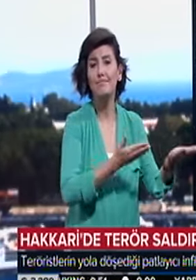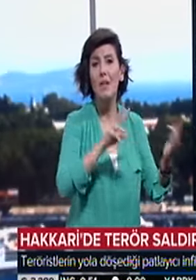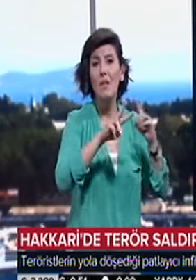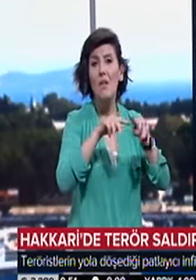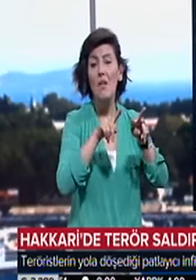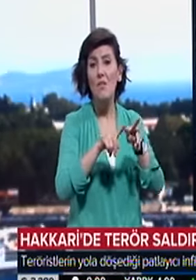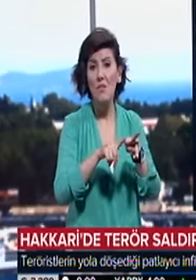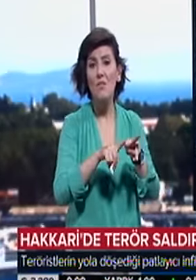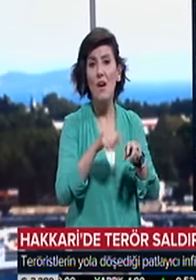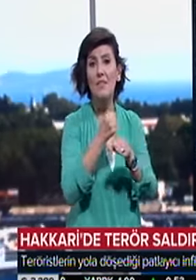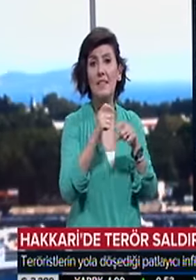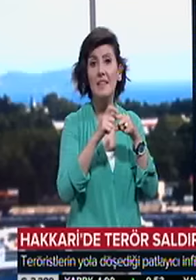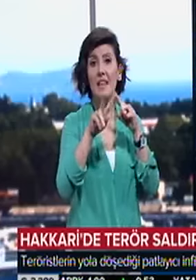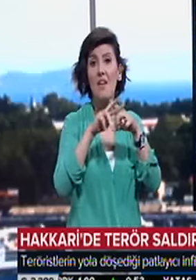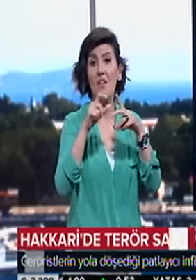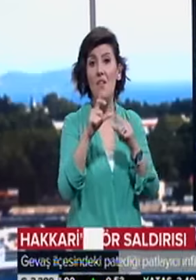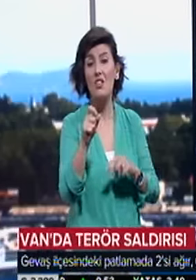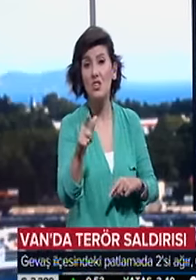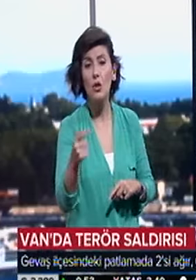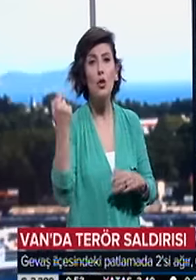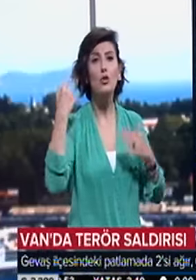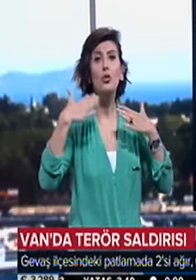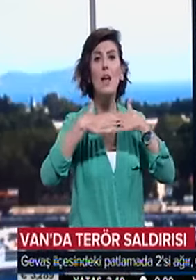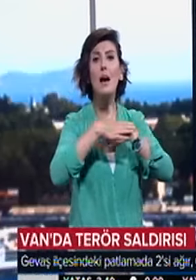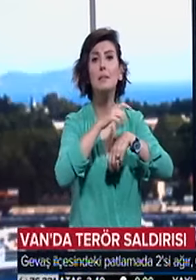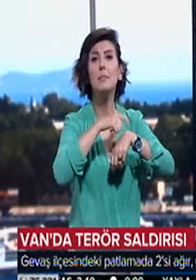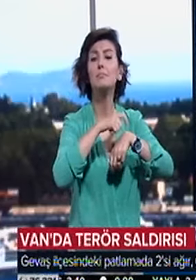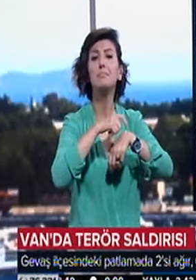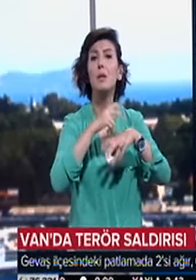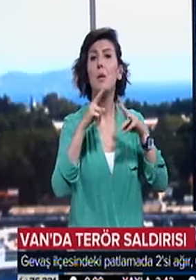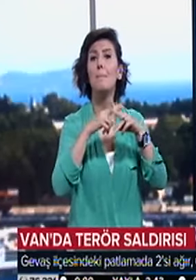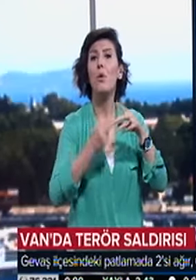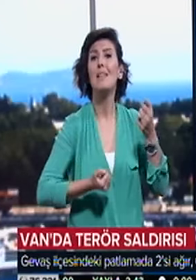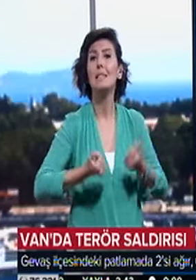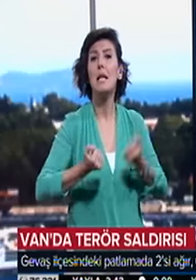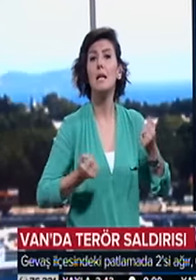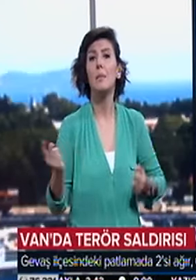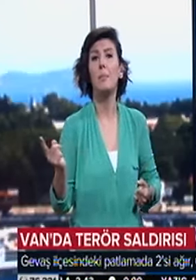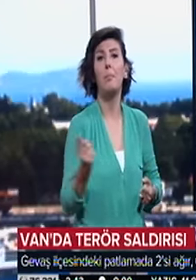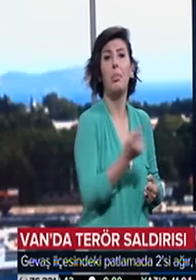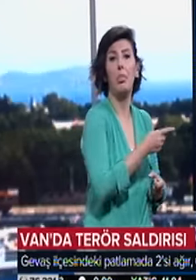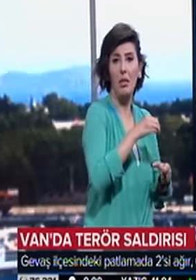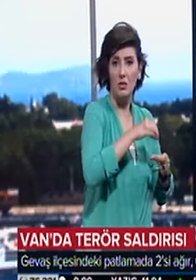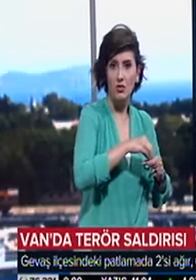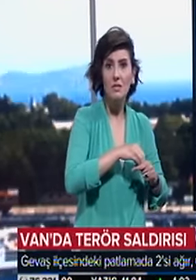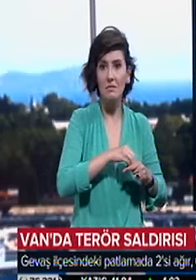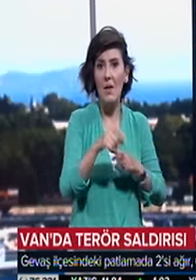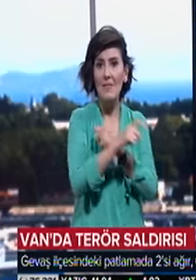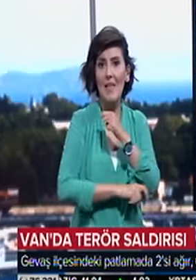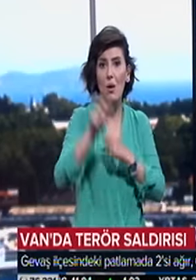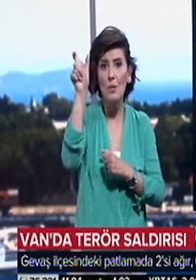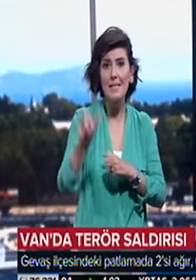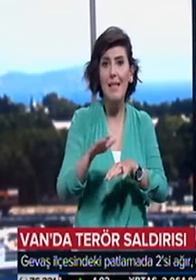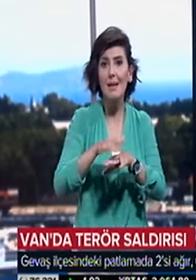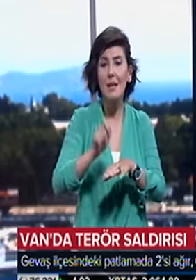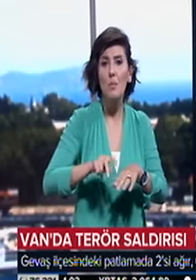Hastanesi'ne kaldırıldı. Van'ın Gevaş ilçesinde de dün akşam saatlerinde polis aracının geçişi esnasında